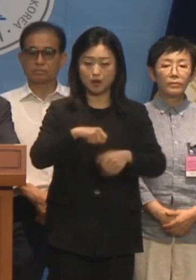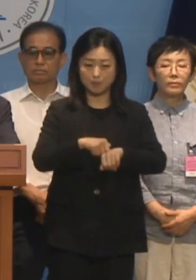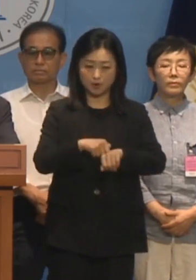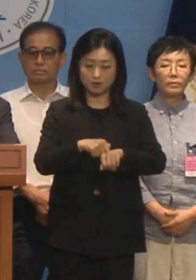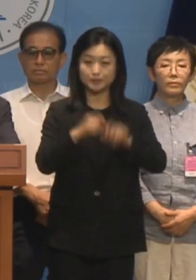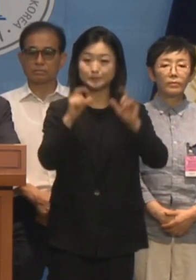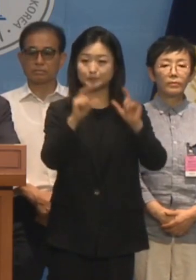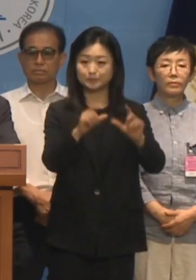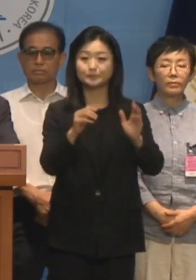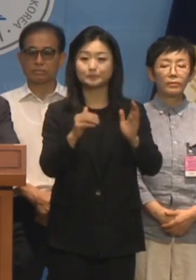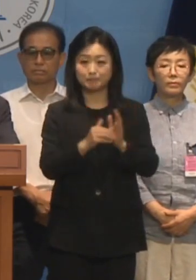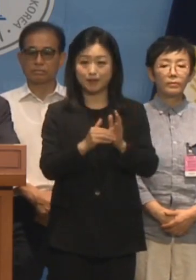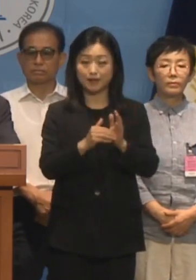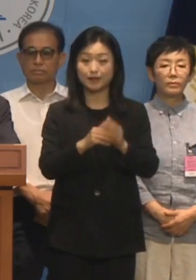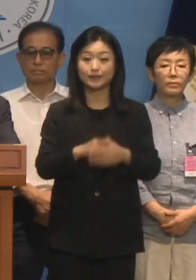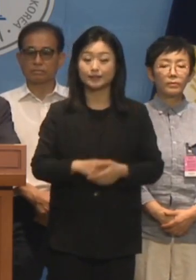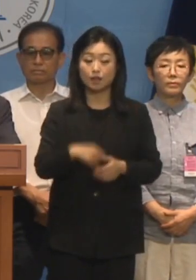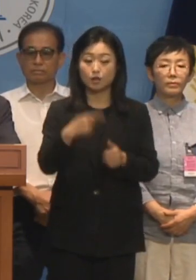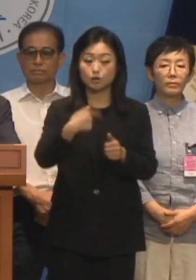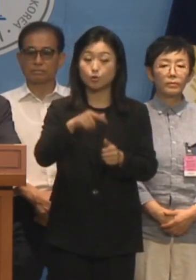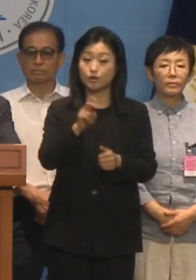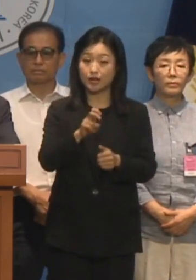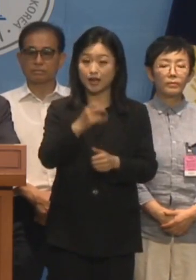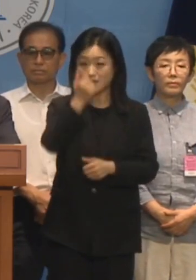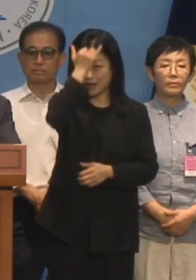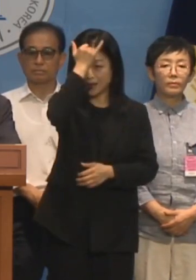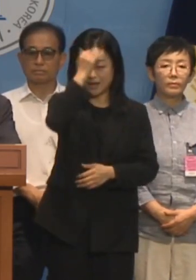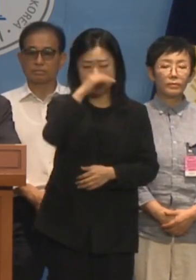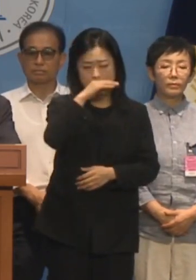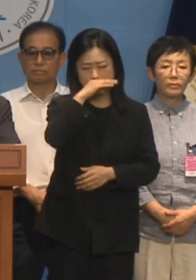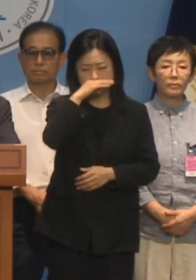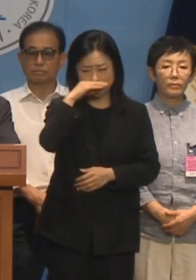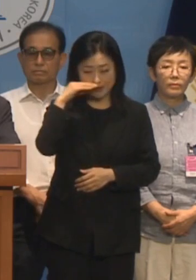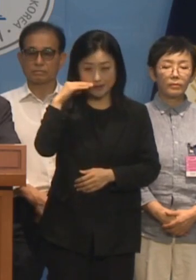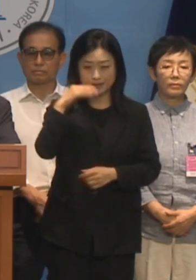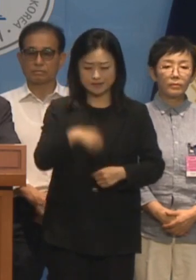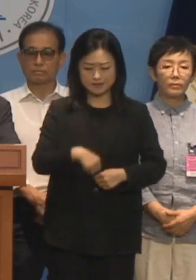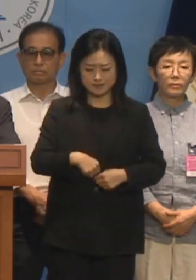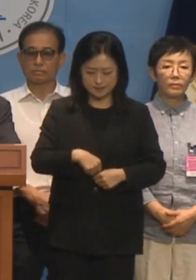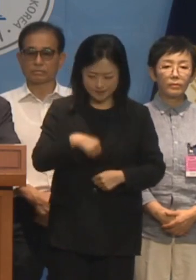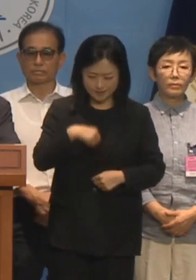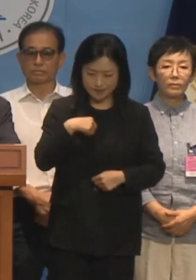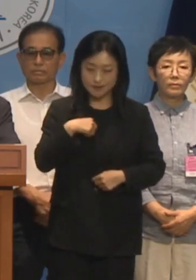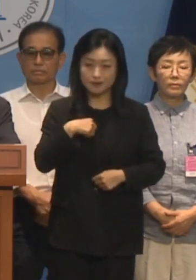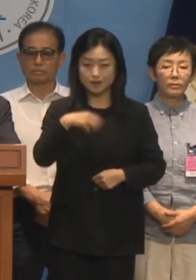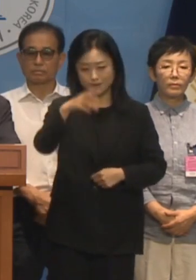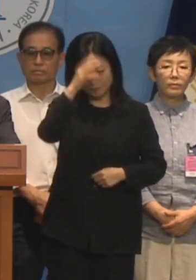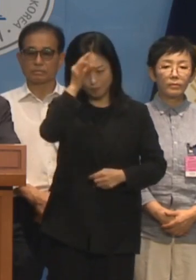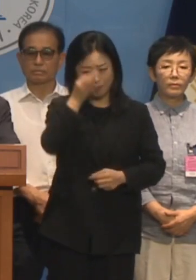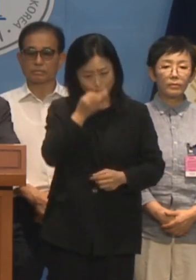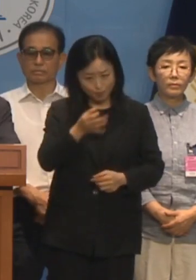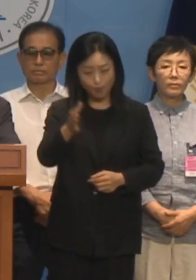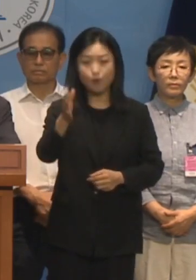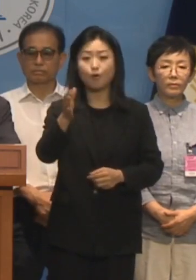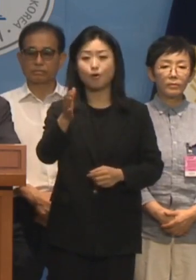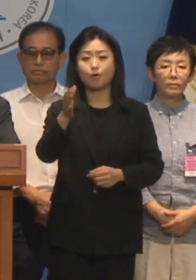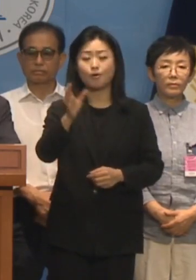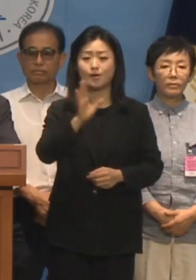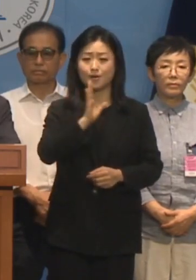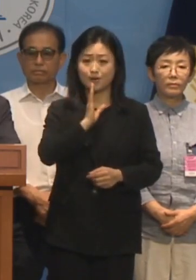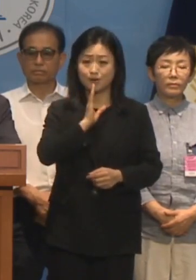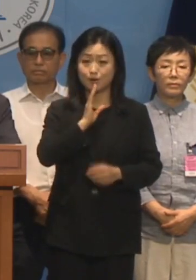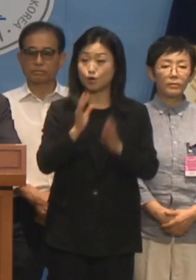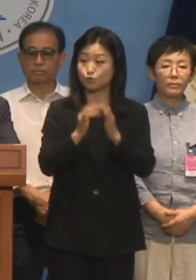선고받았습니다. 특별히 교육감은 도덕성과 규범에서 수범을 보여야 한다는 것이 보편적